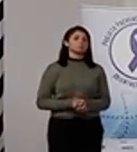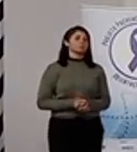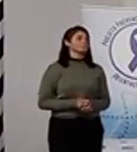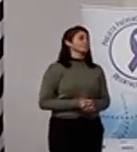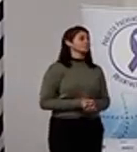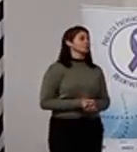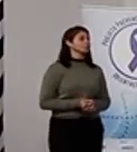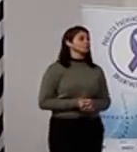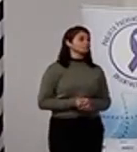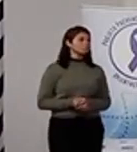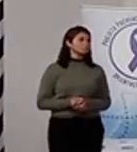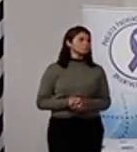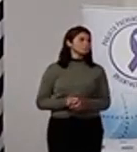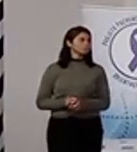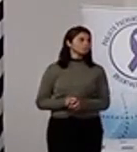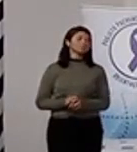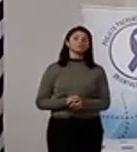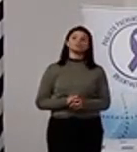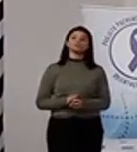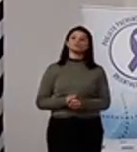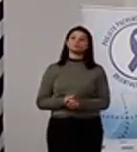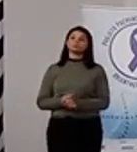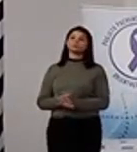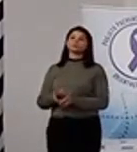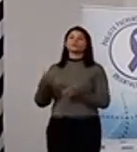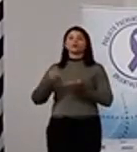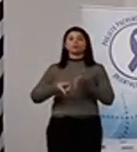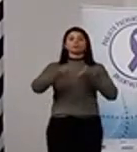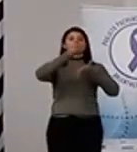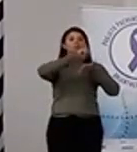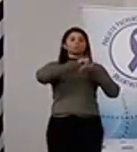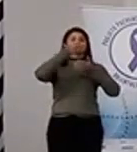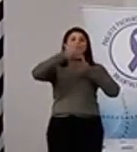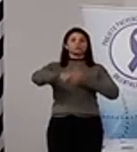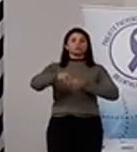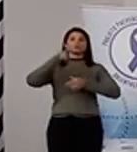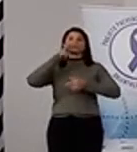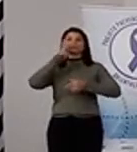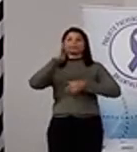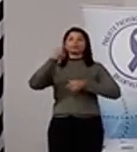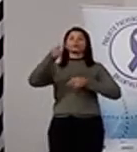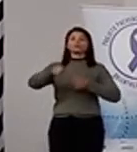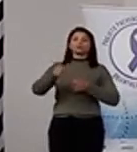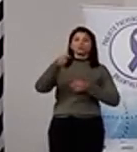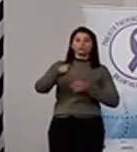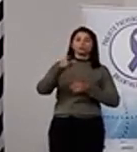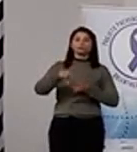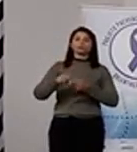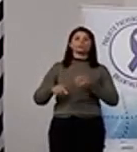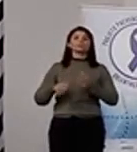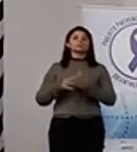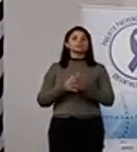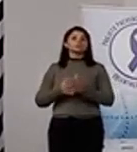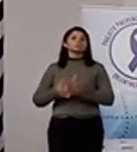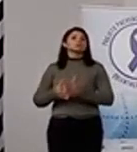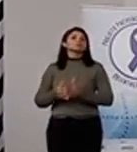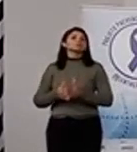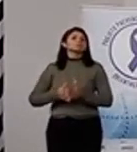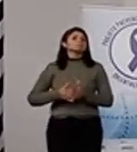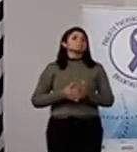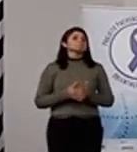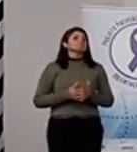pessoal voltar de novo para ver se não conseguiu entender alguma coisa, né? Então, não, quero ver essa parte aqui de novo, lá para poder compreender. Quer passar